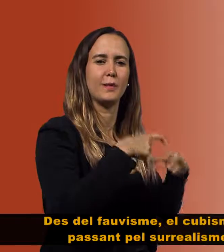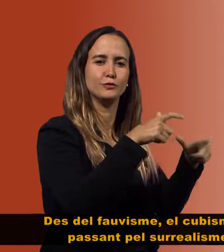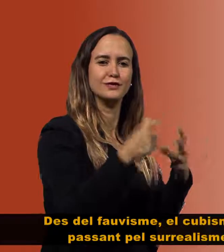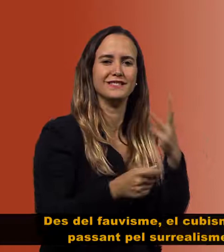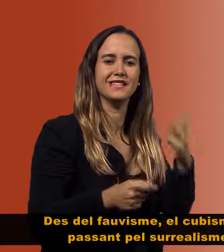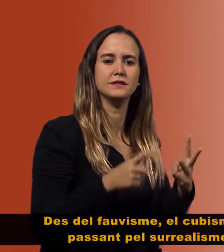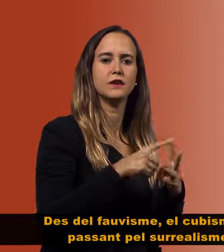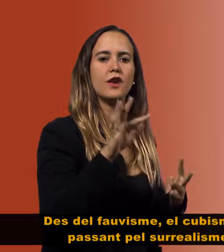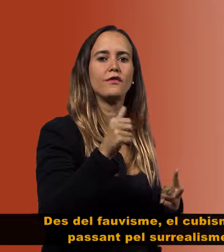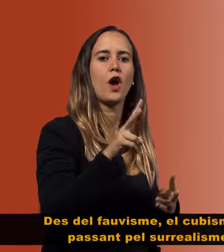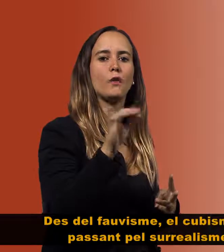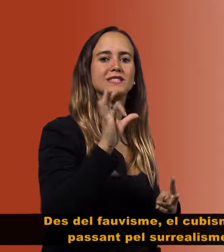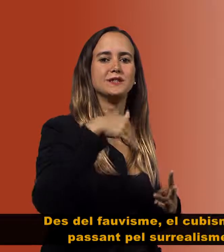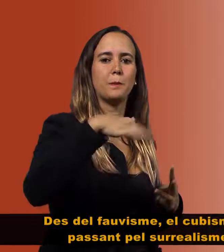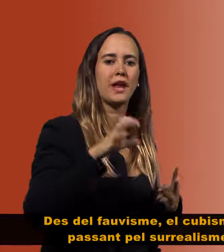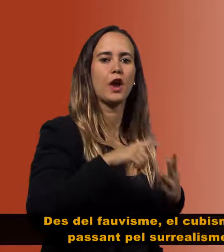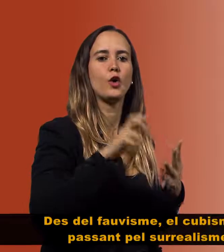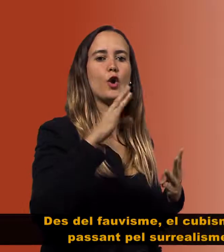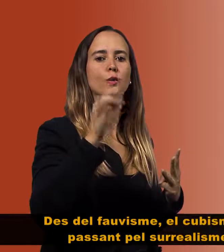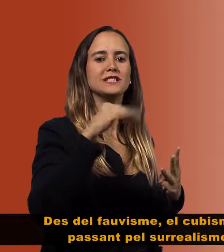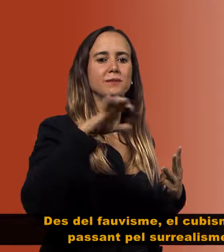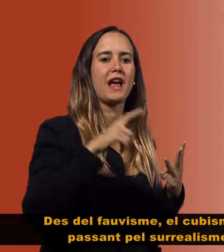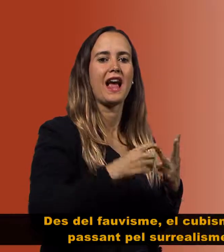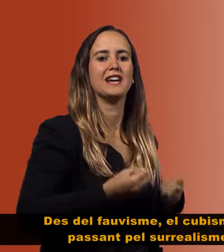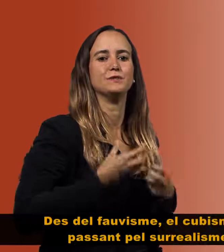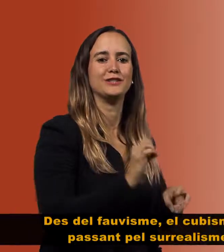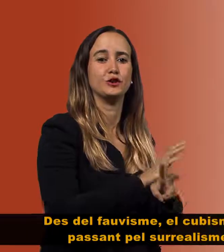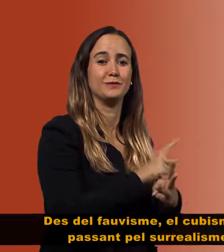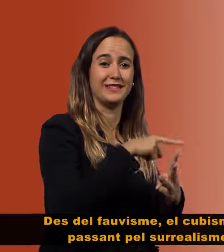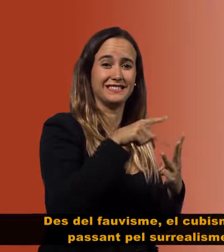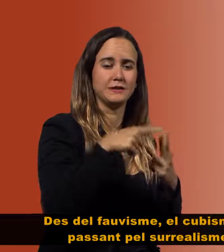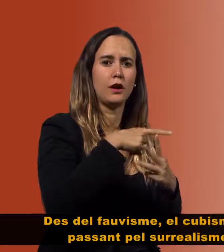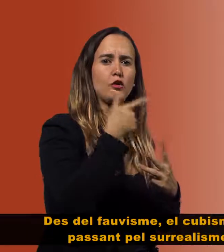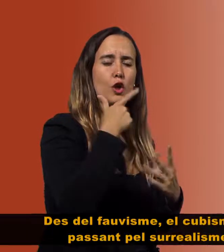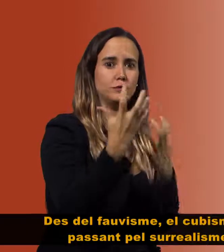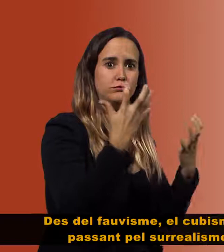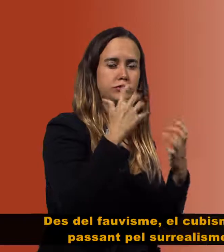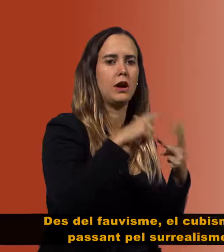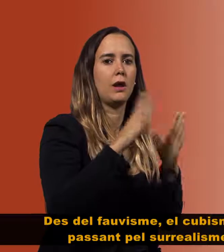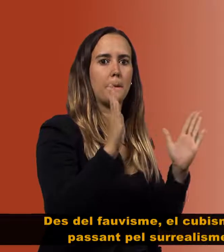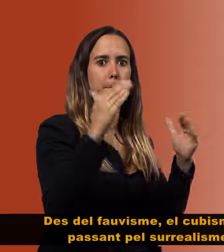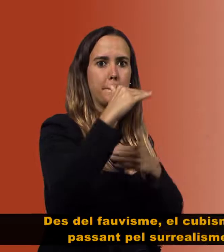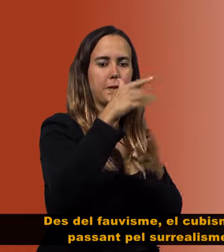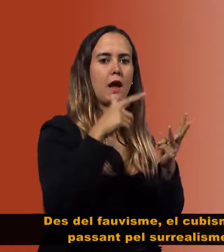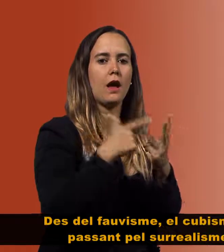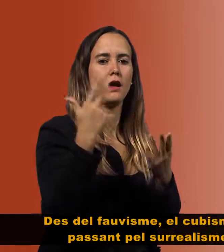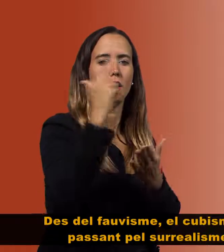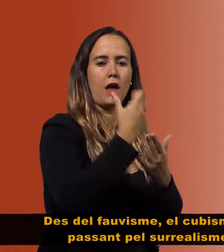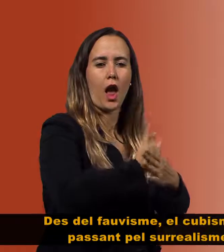Des del fauvisme, el cubisme i l'expressionisme, passant pel surrealisme o l'art abstracte, els nombrosos moviments artístics